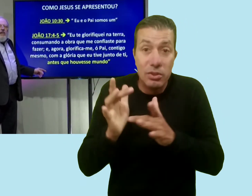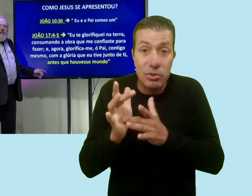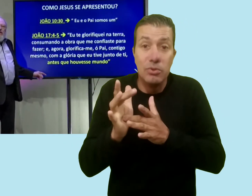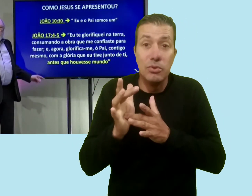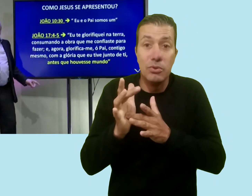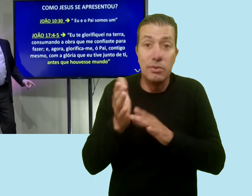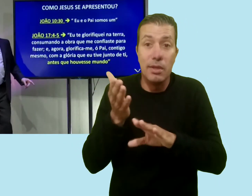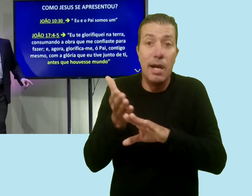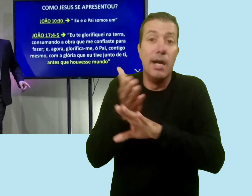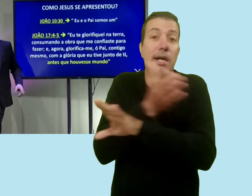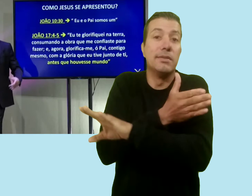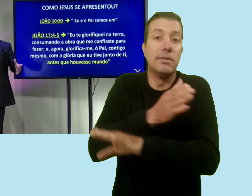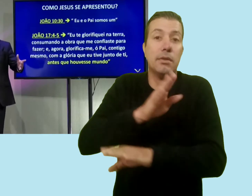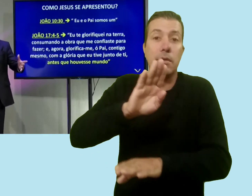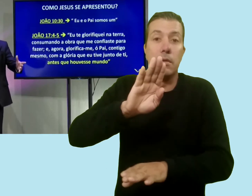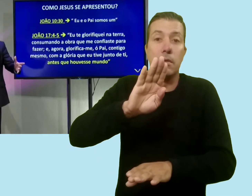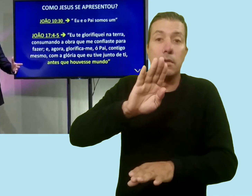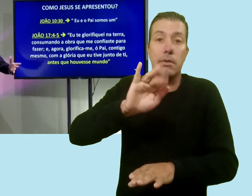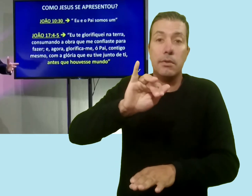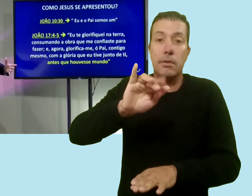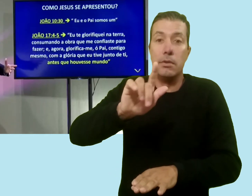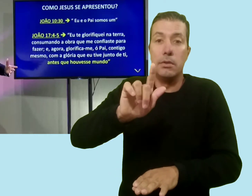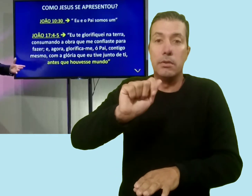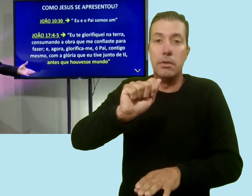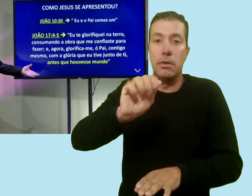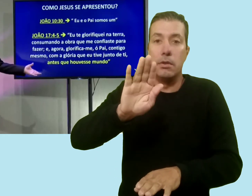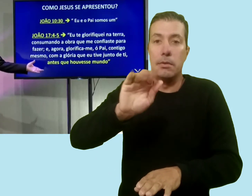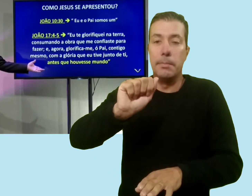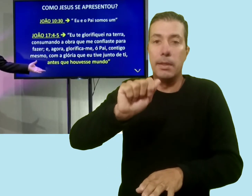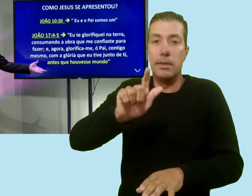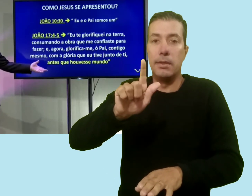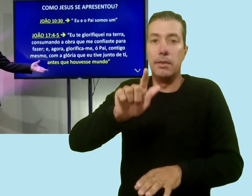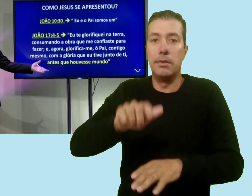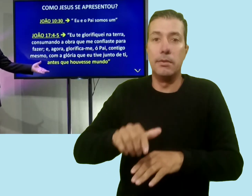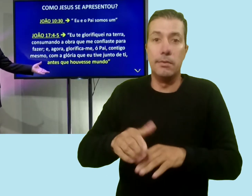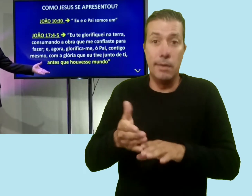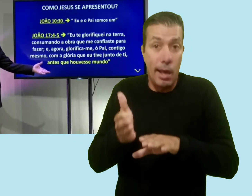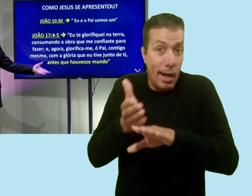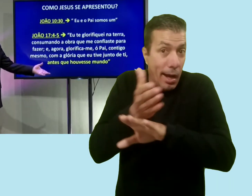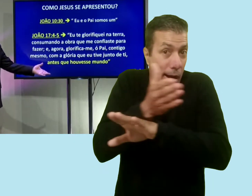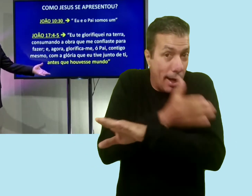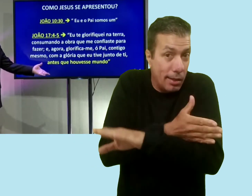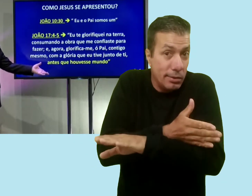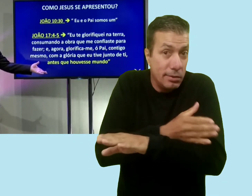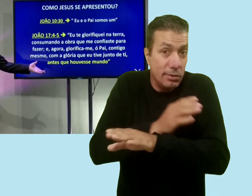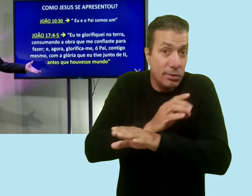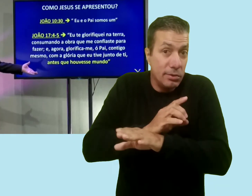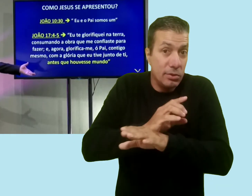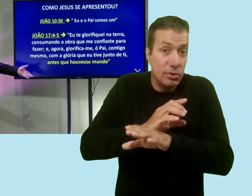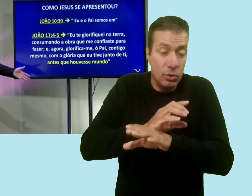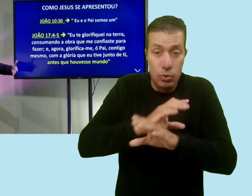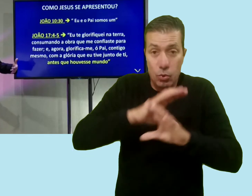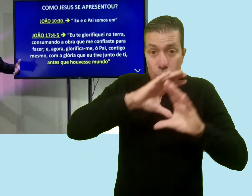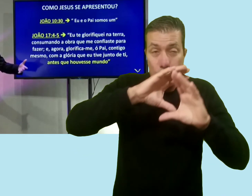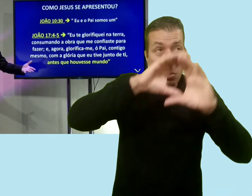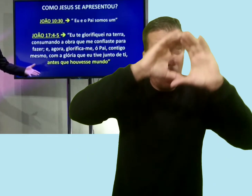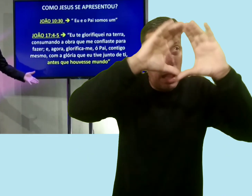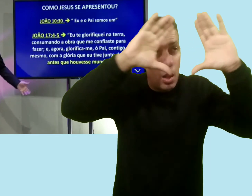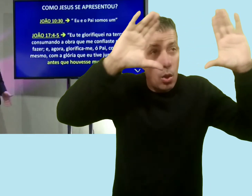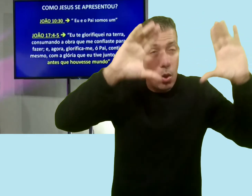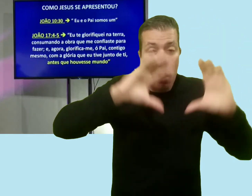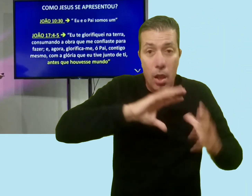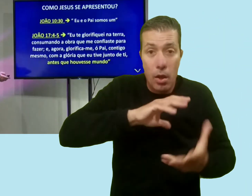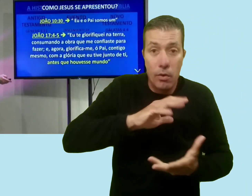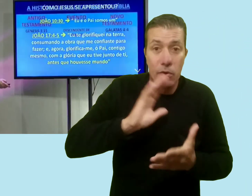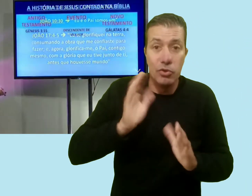Jesus estava antes do Big Bang? Nós já lemos lá em Isaías. Tá? Antes que houvesse dia, eu já